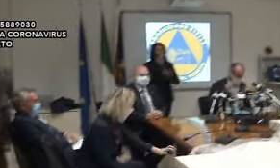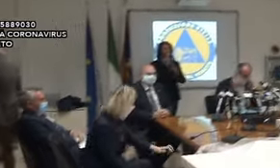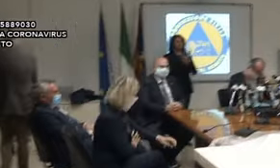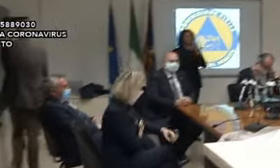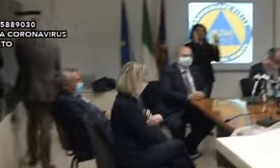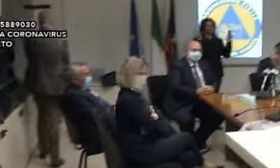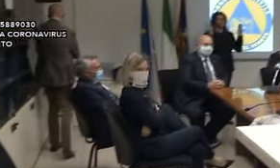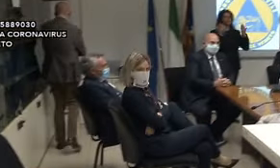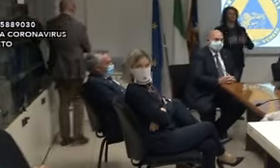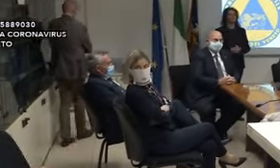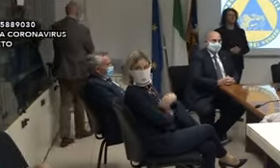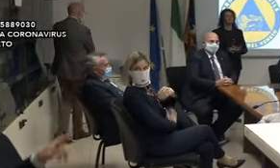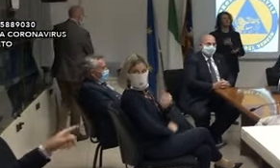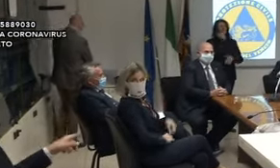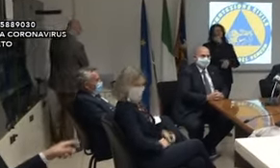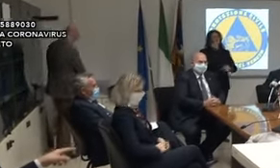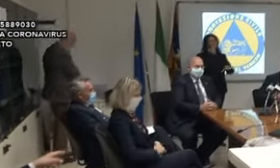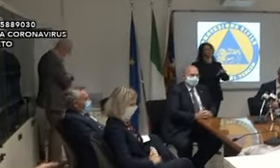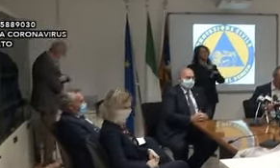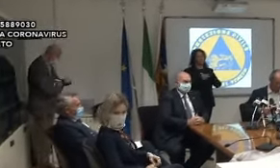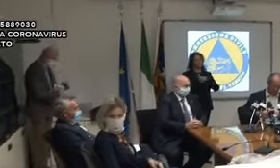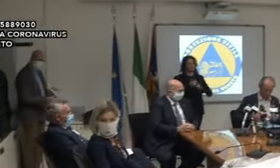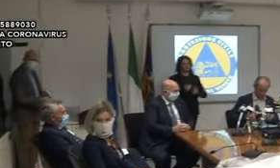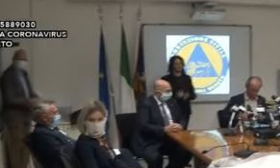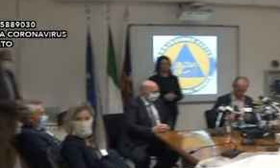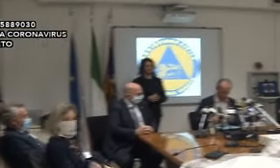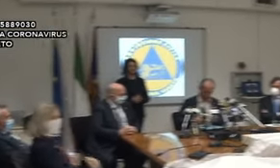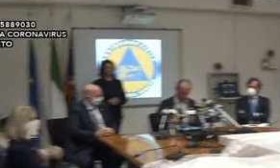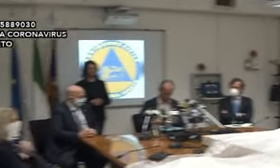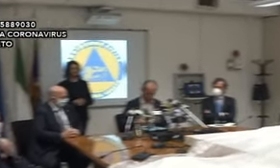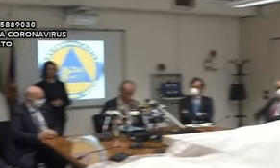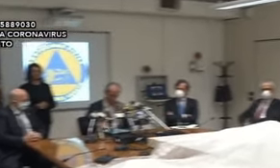Per 2 minuti di ritardo,